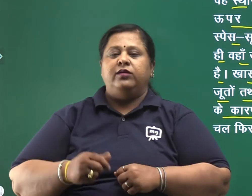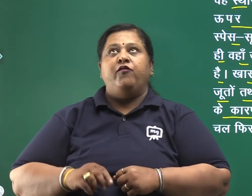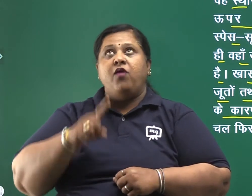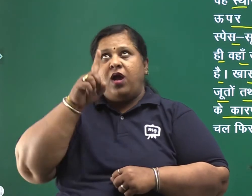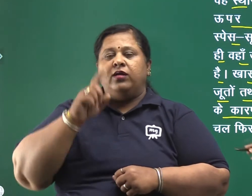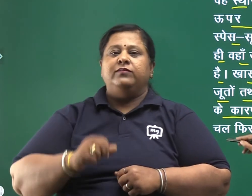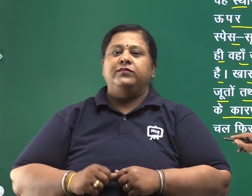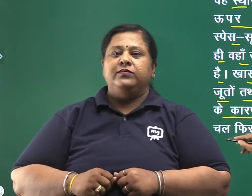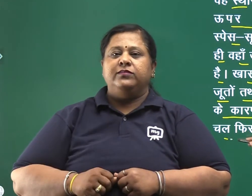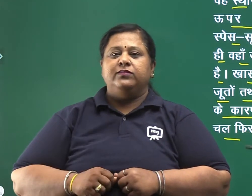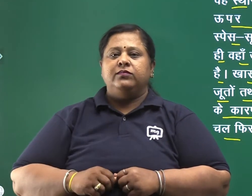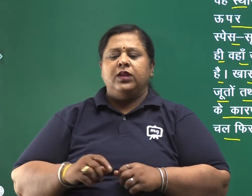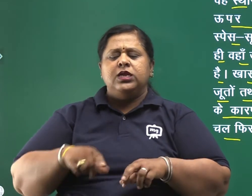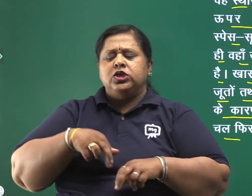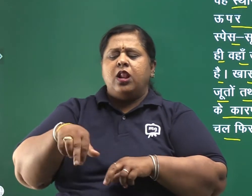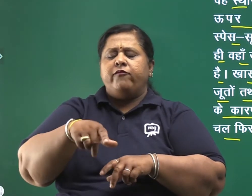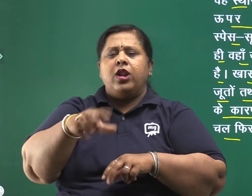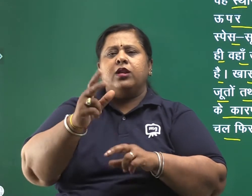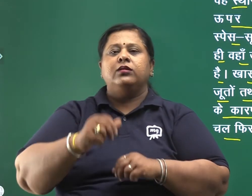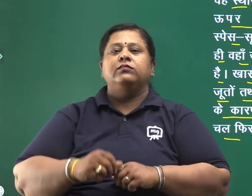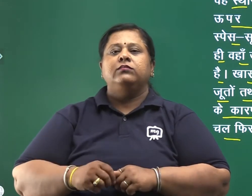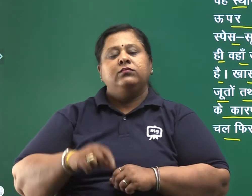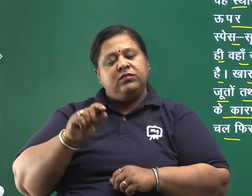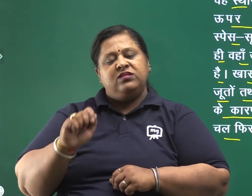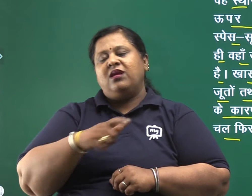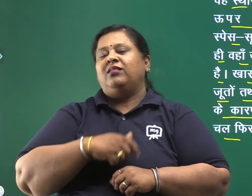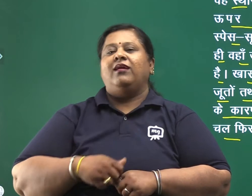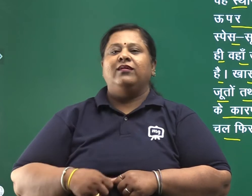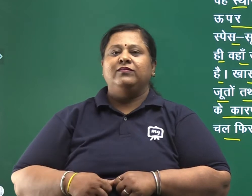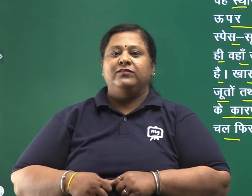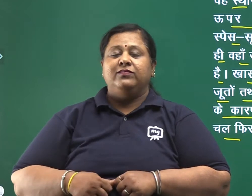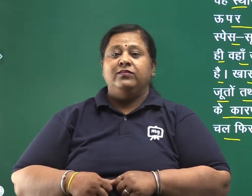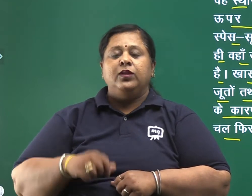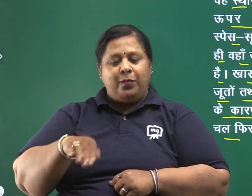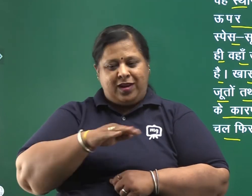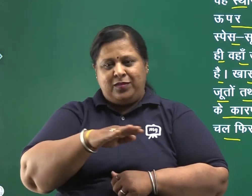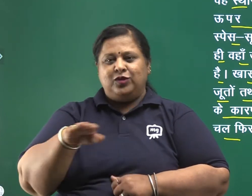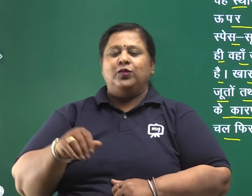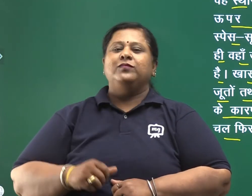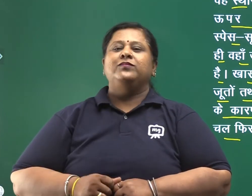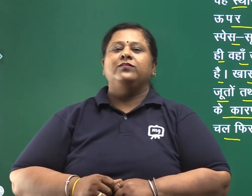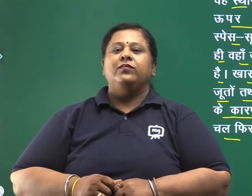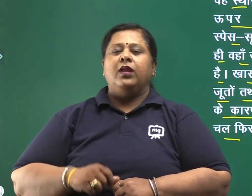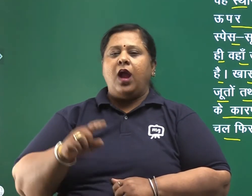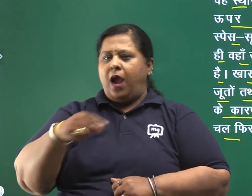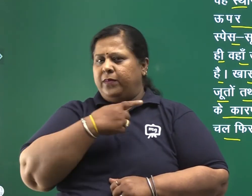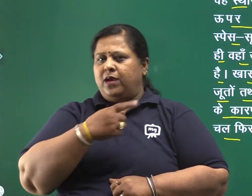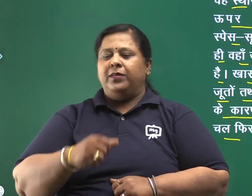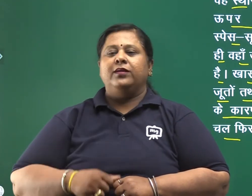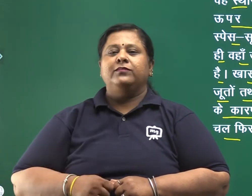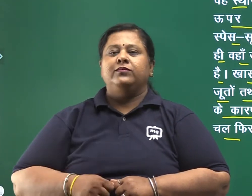वहाँ चल फिर सकते हैं। प्यारे बच्चों, आप यहाँ